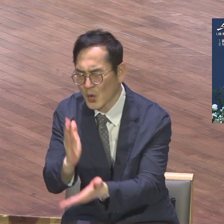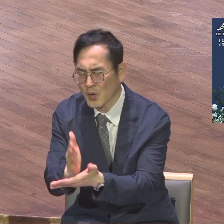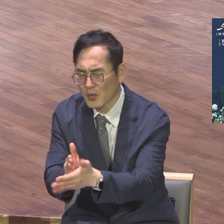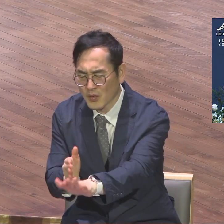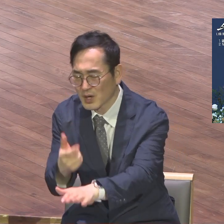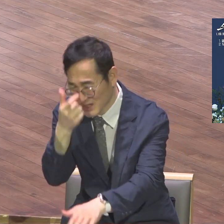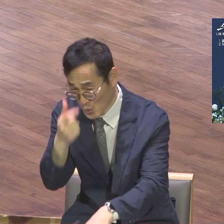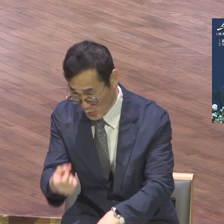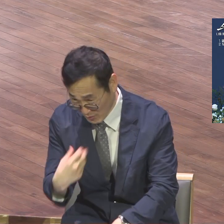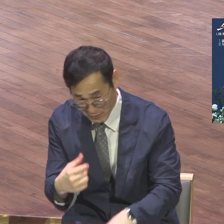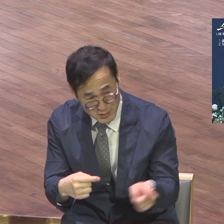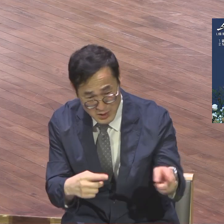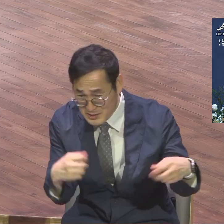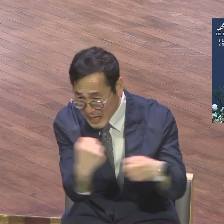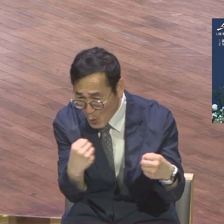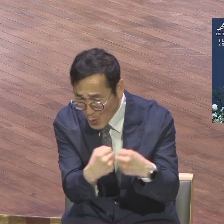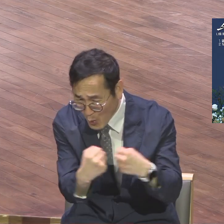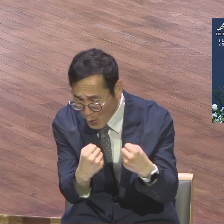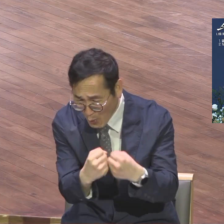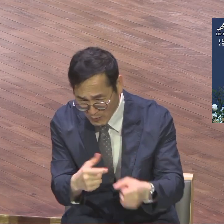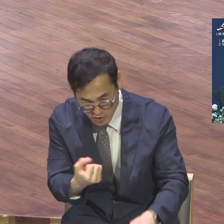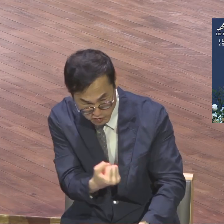와라고.